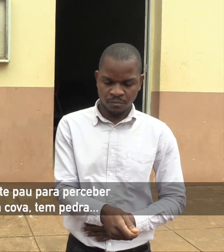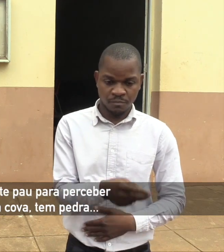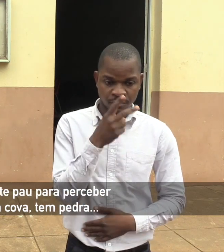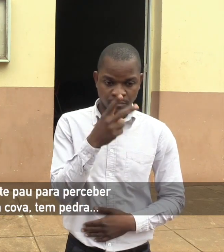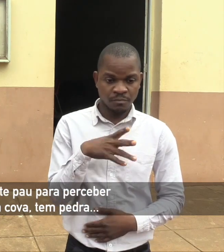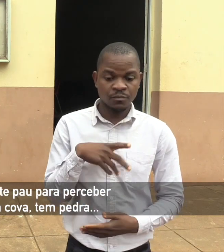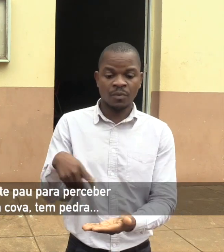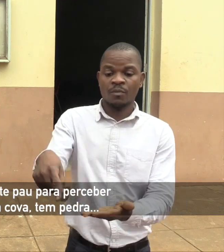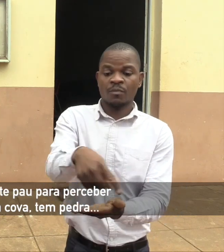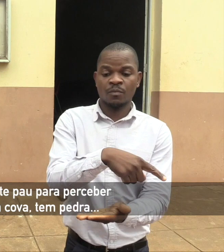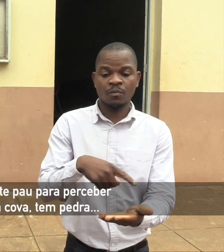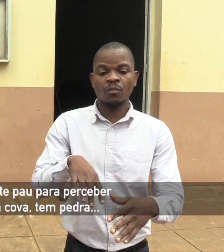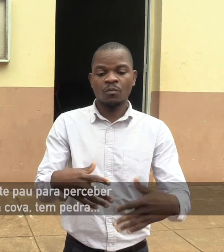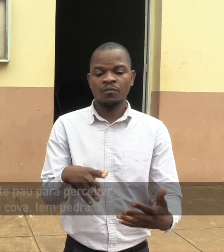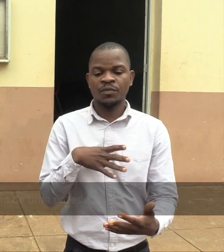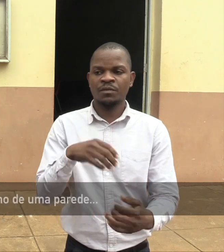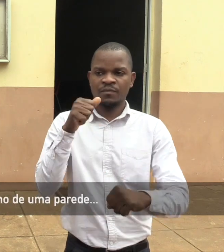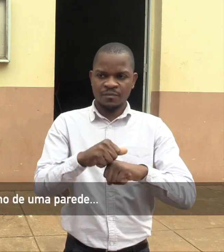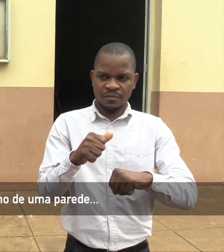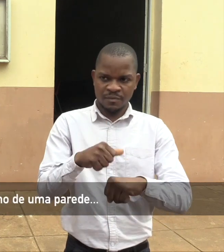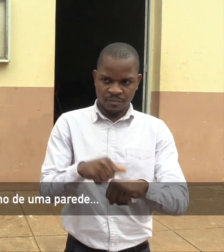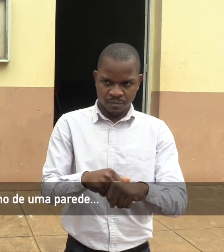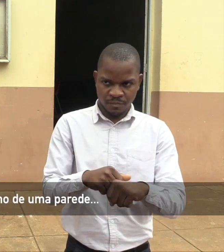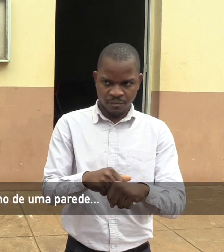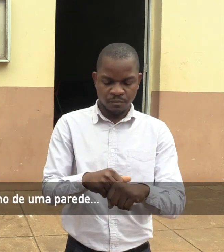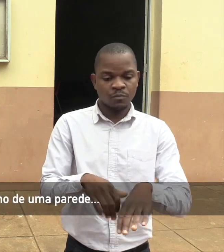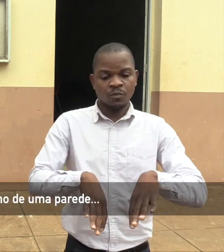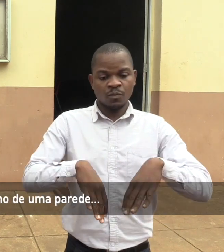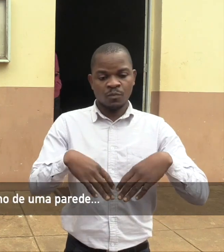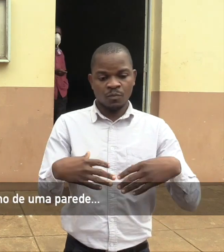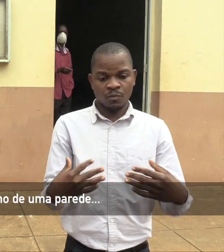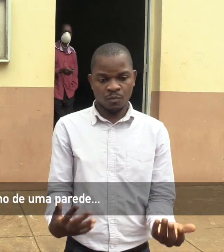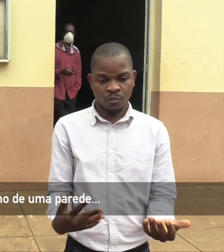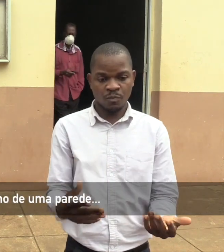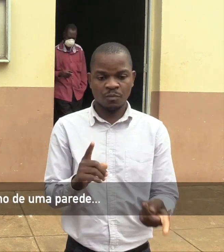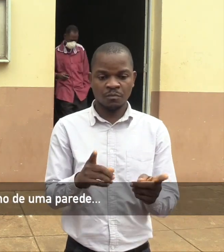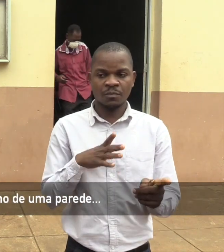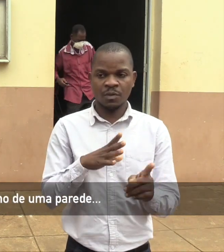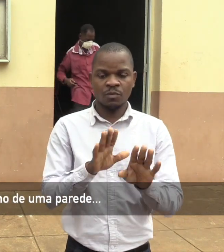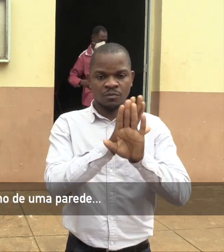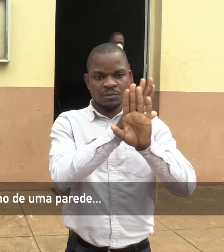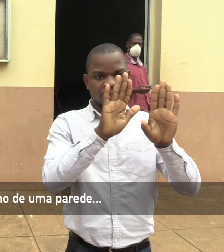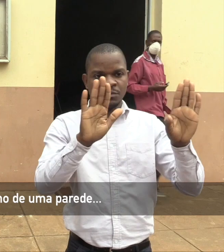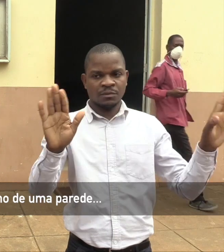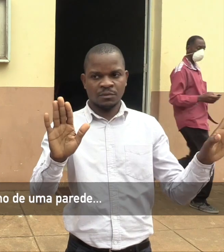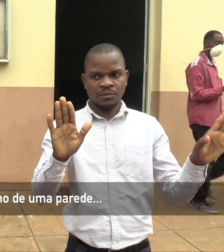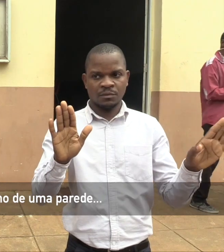Se tem cova, se tem pedra, se estou próximo, uma parede, qualquer coisa.